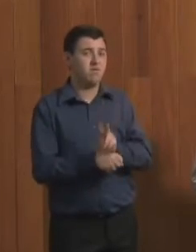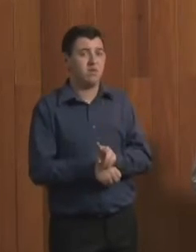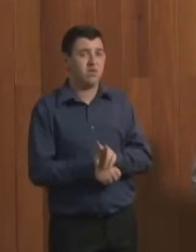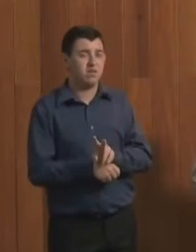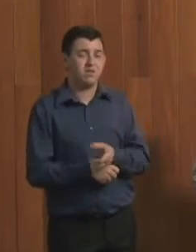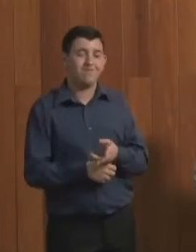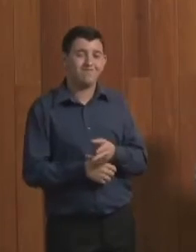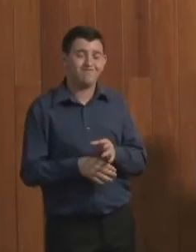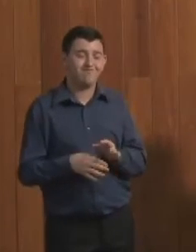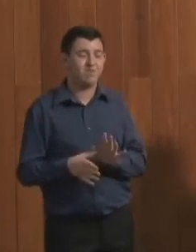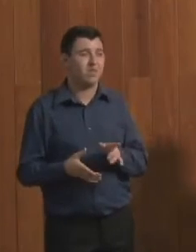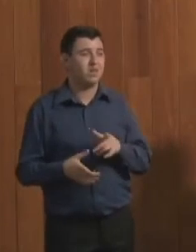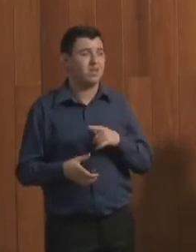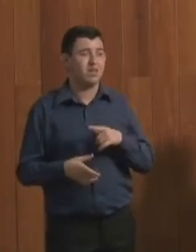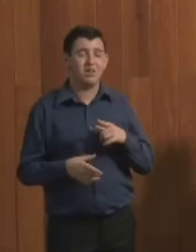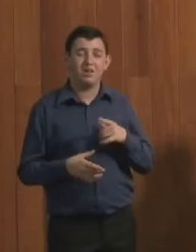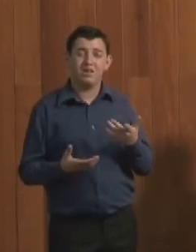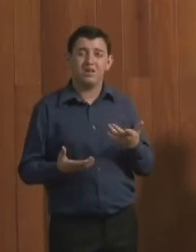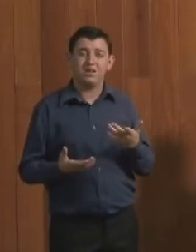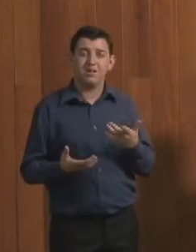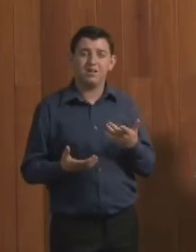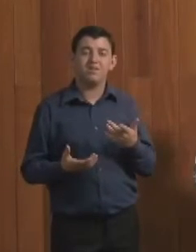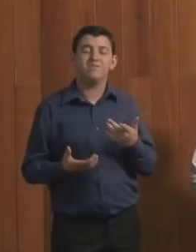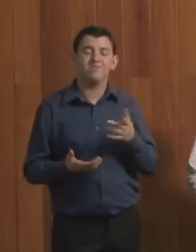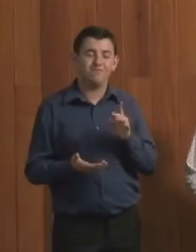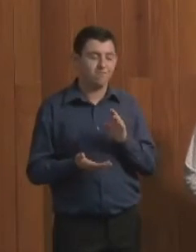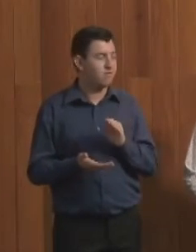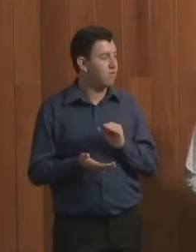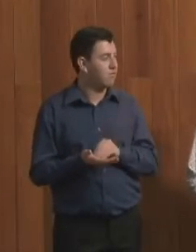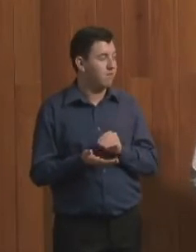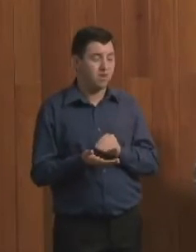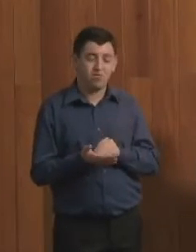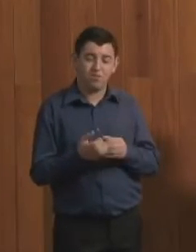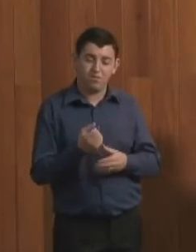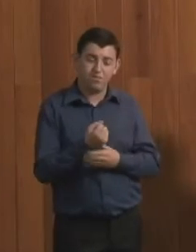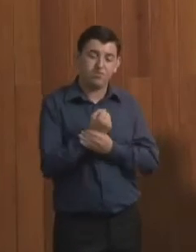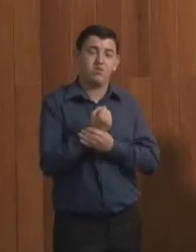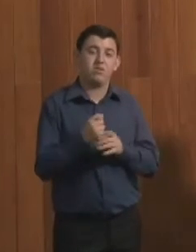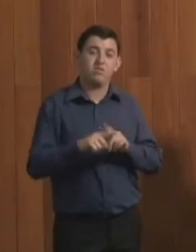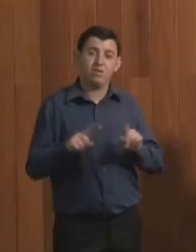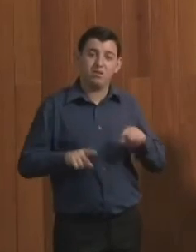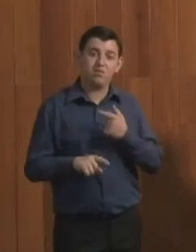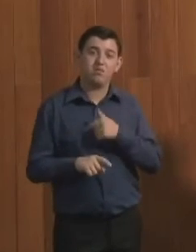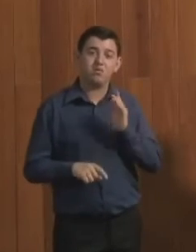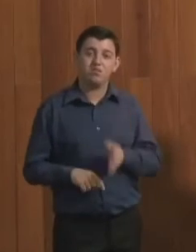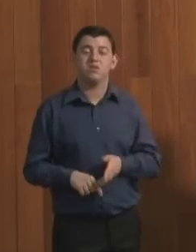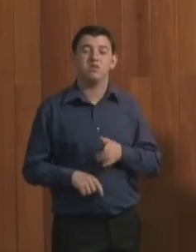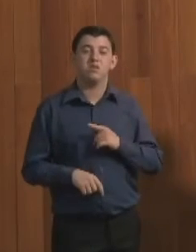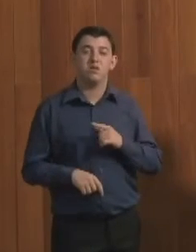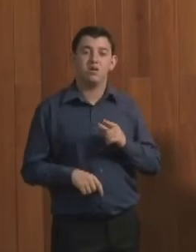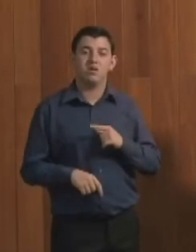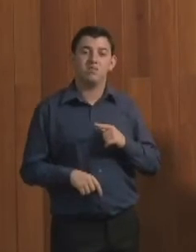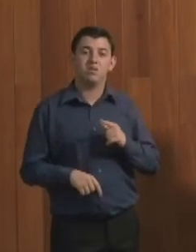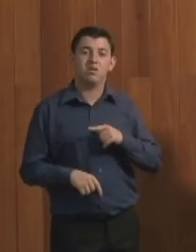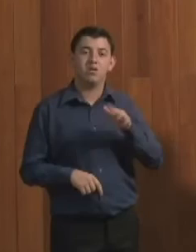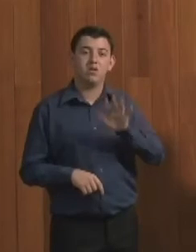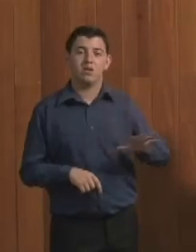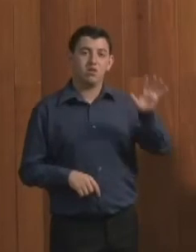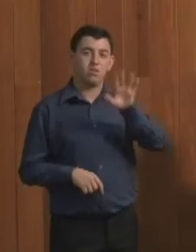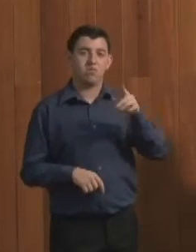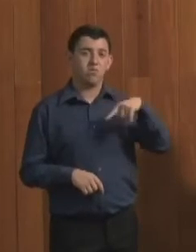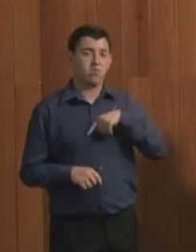muito vulneráveis ou quase que inexistentes. Então, disponibilizar o que existe a nível nacional para que realmente a gente